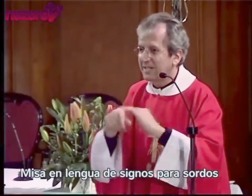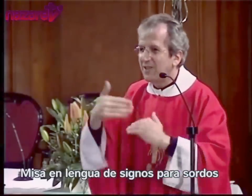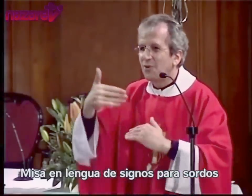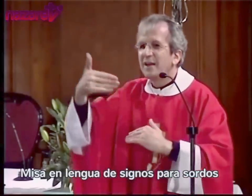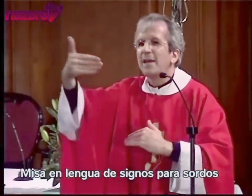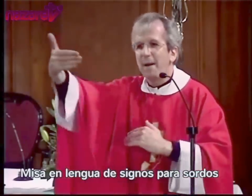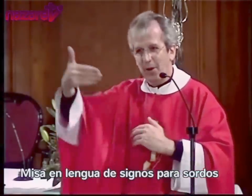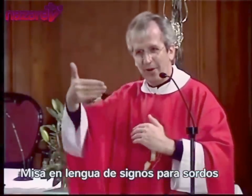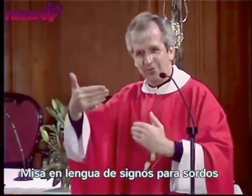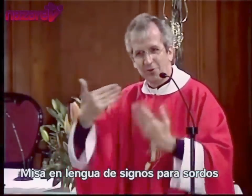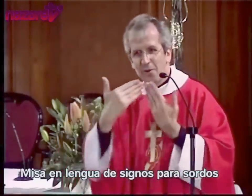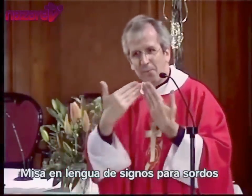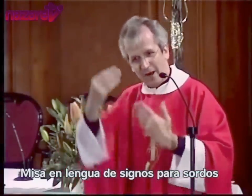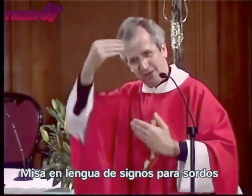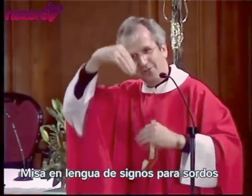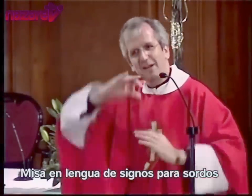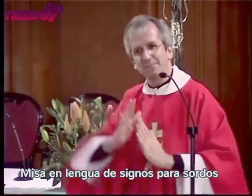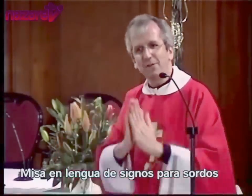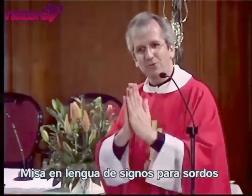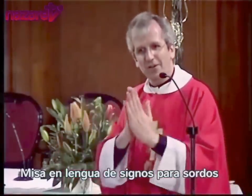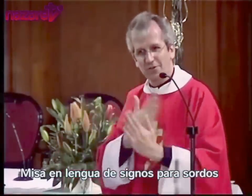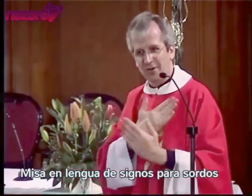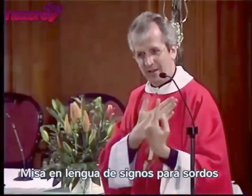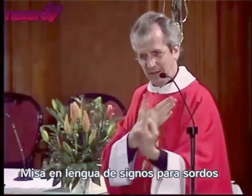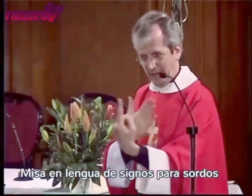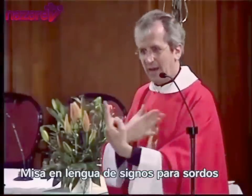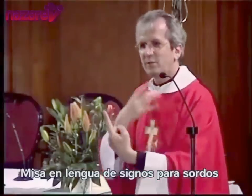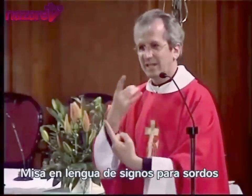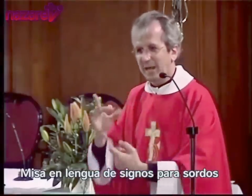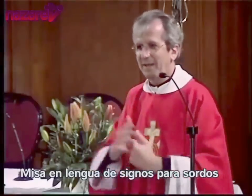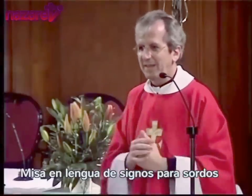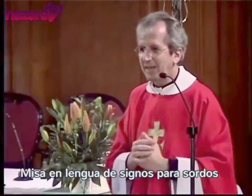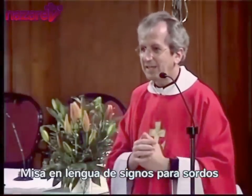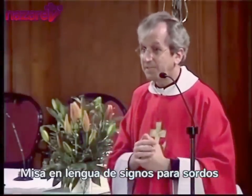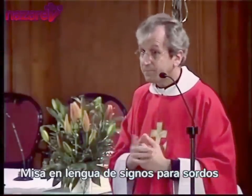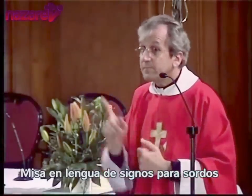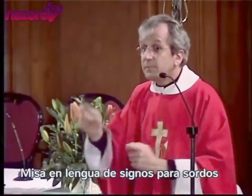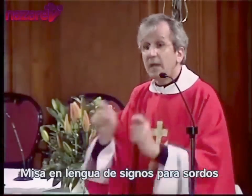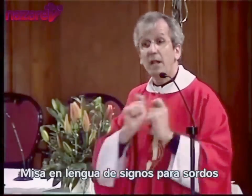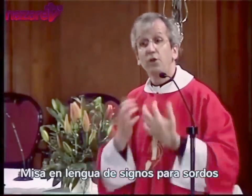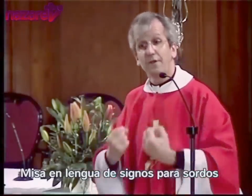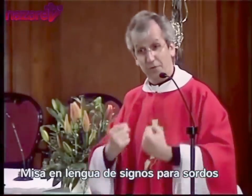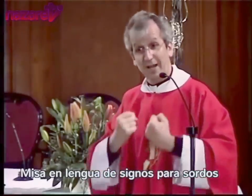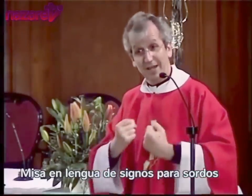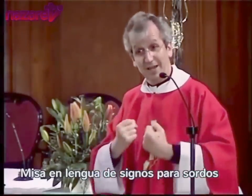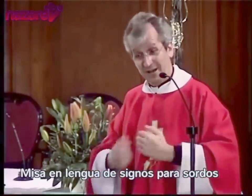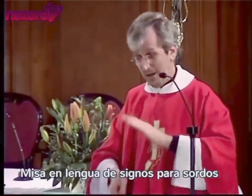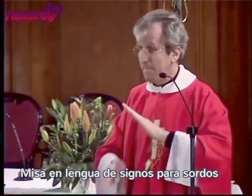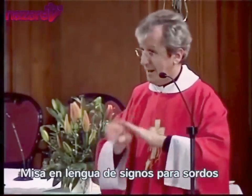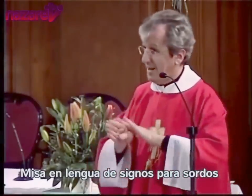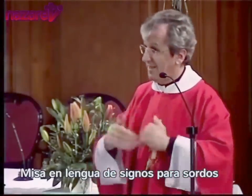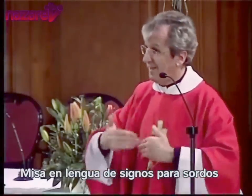va progresando, que va mejorando por la acción del Espíritu Santo en nuestras capacidades. el don de